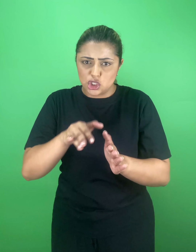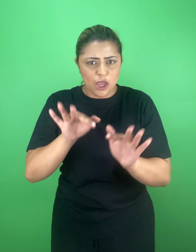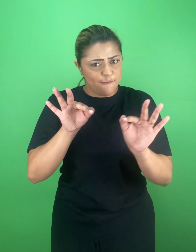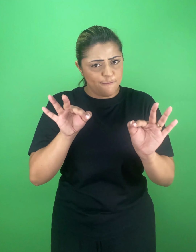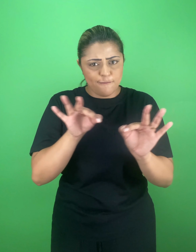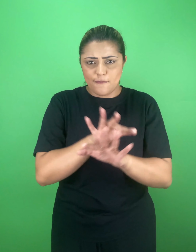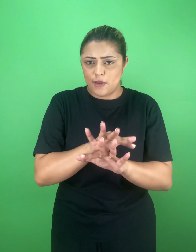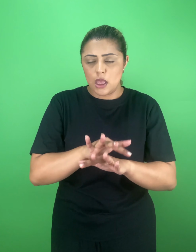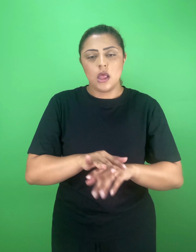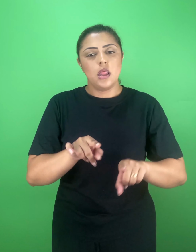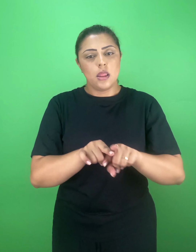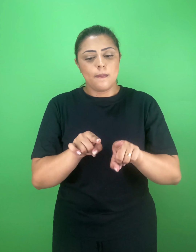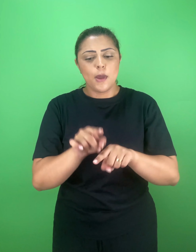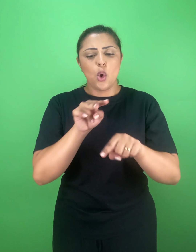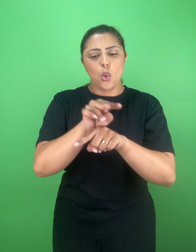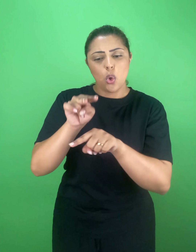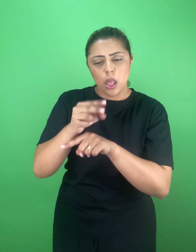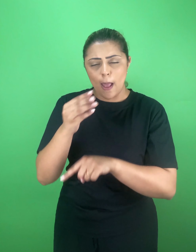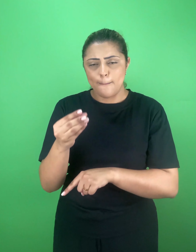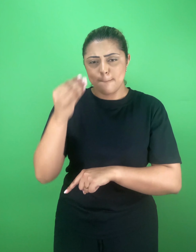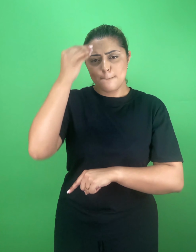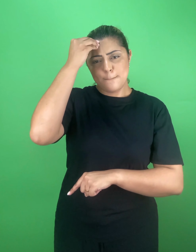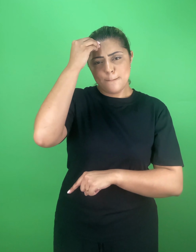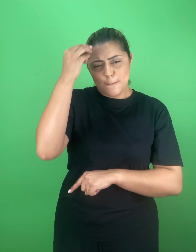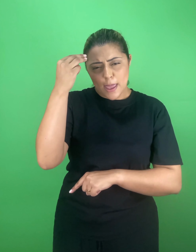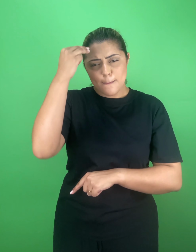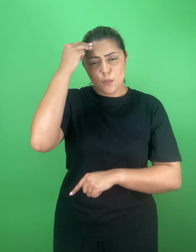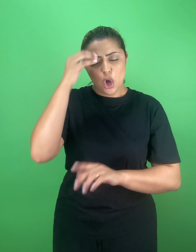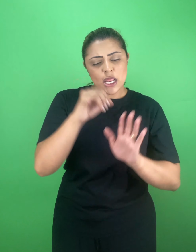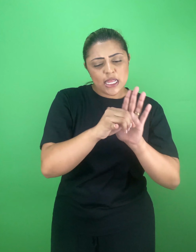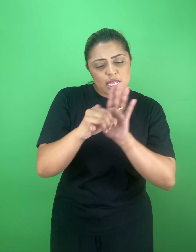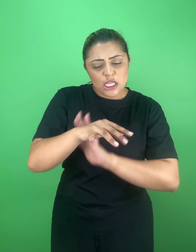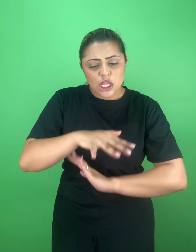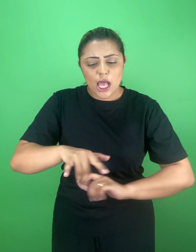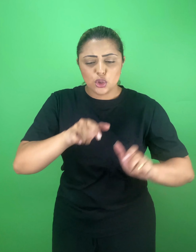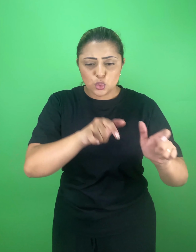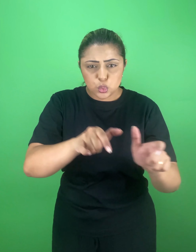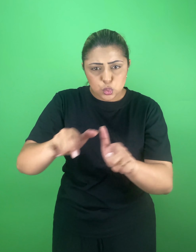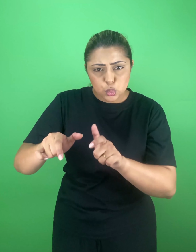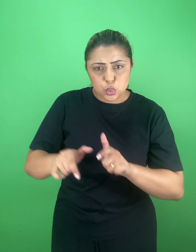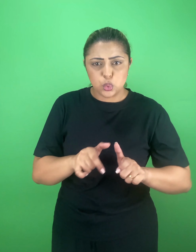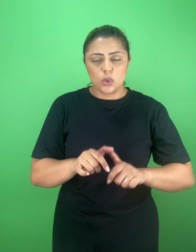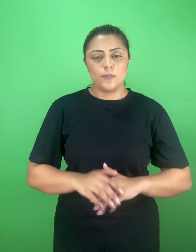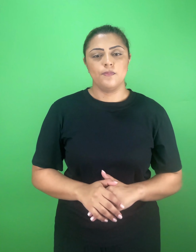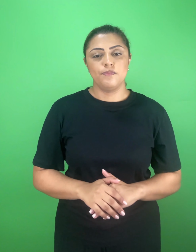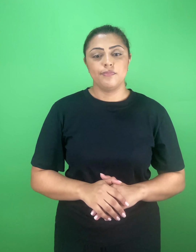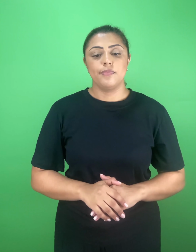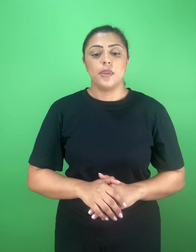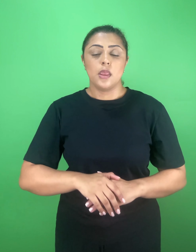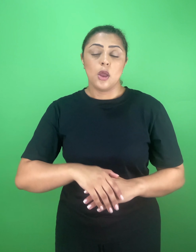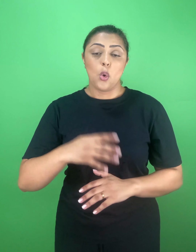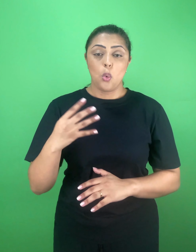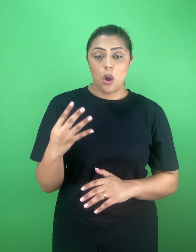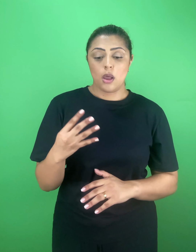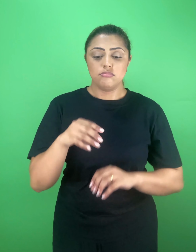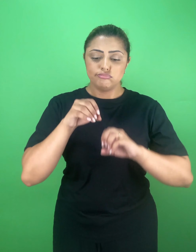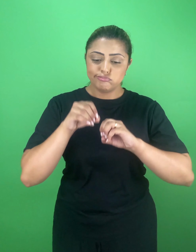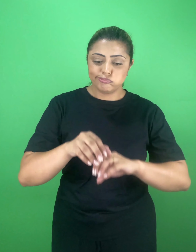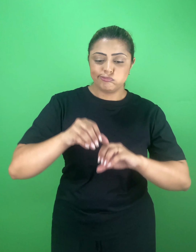preservação da memória das várias identidades da região 4. Educação patrimonial, por meio da realização